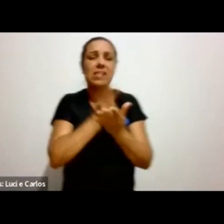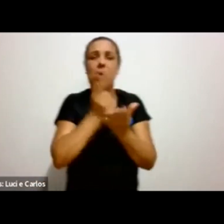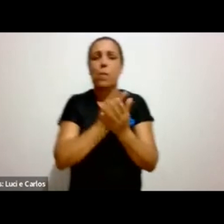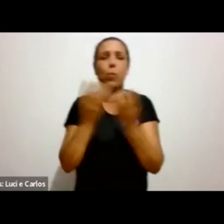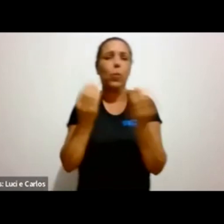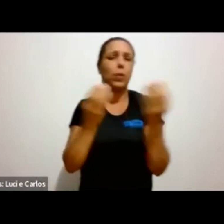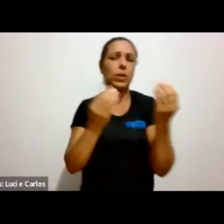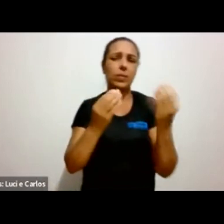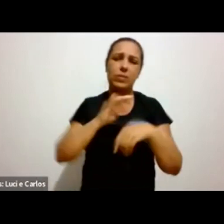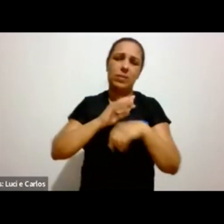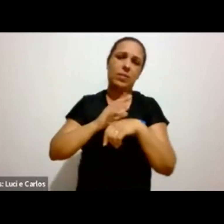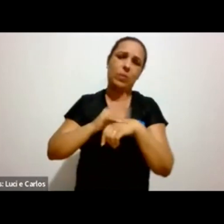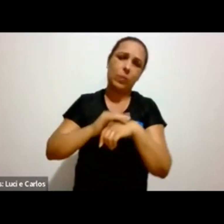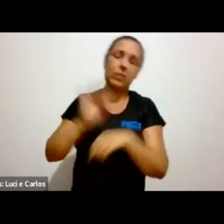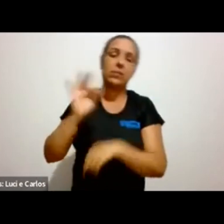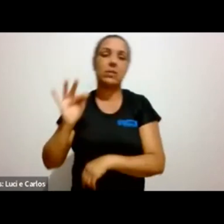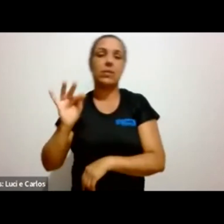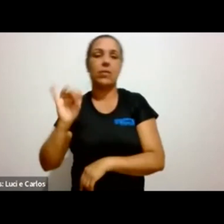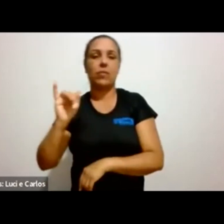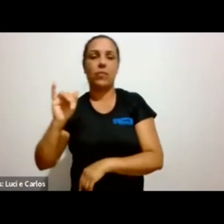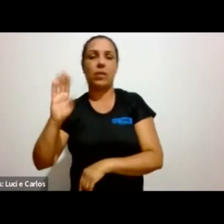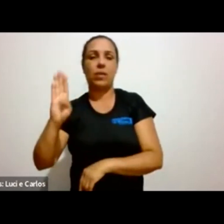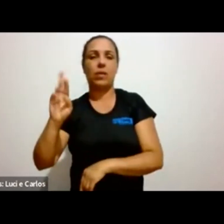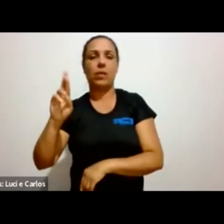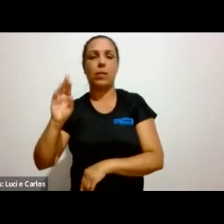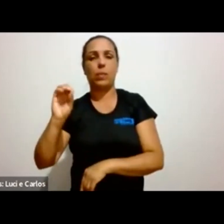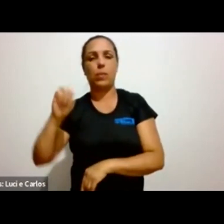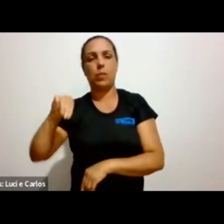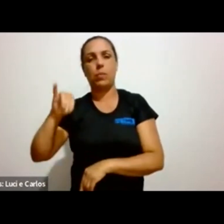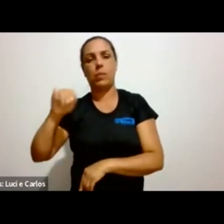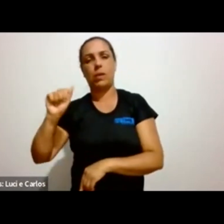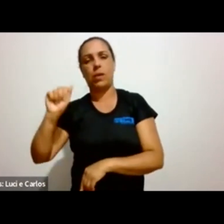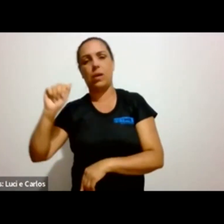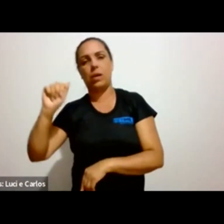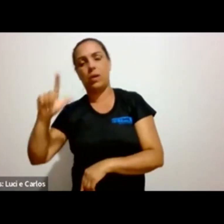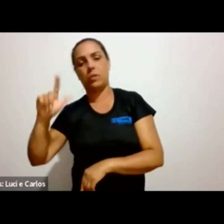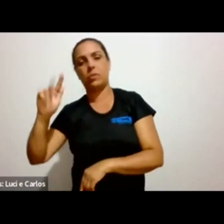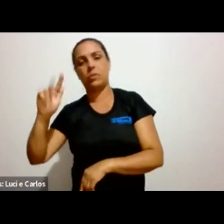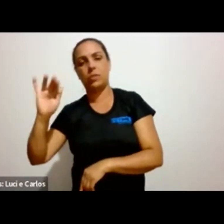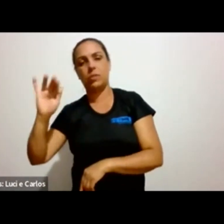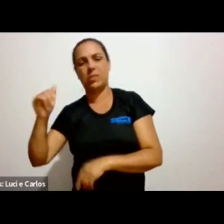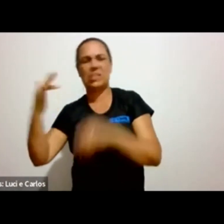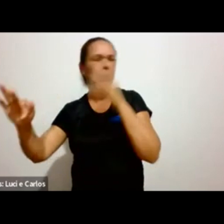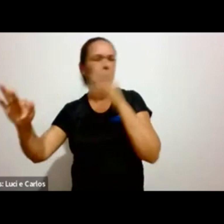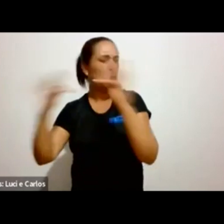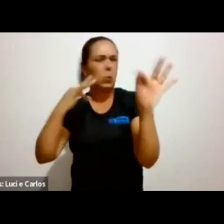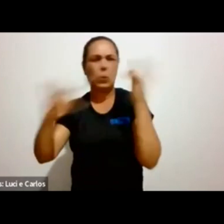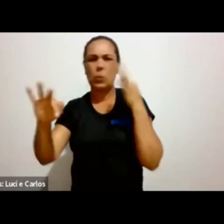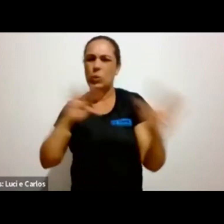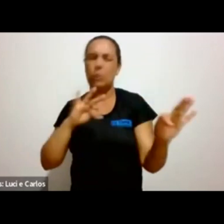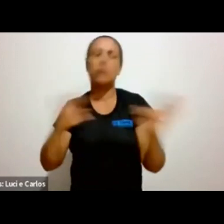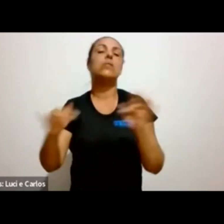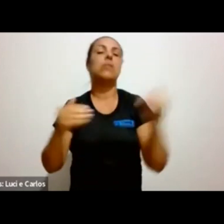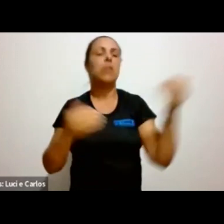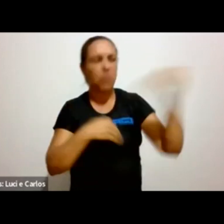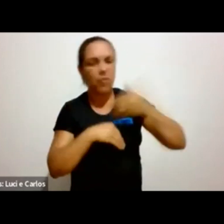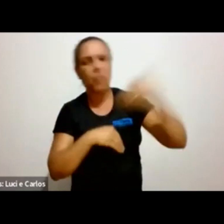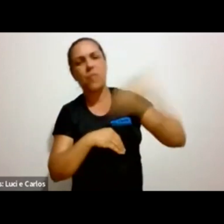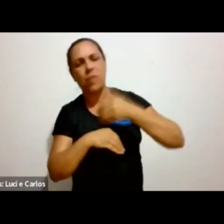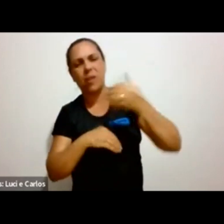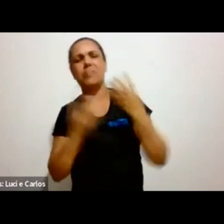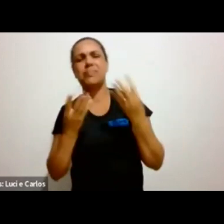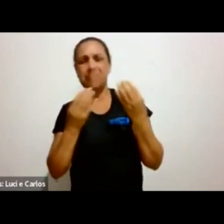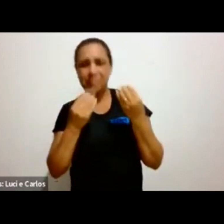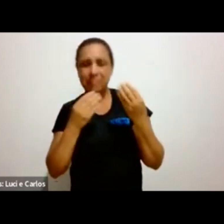de fibromialgia, tá? Existe aquele famoso preconceito ainda, o grande problema de quem tem